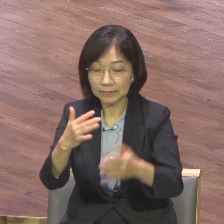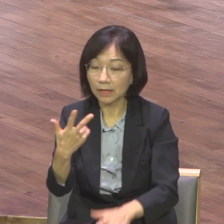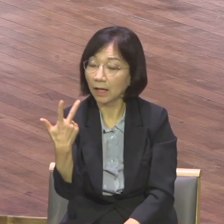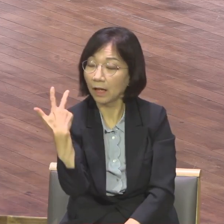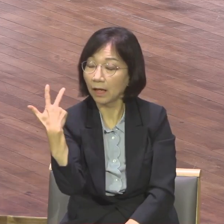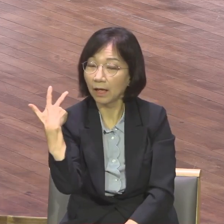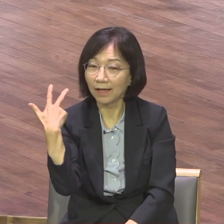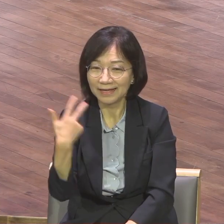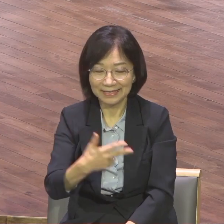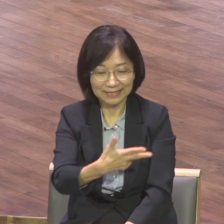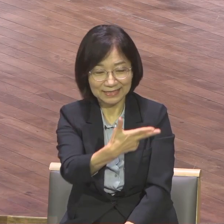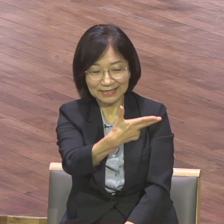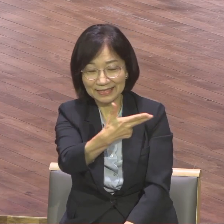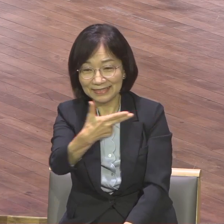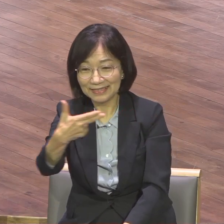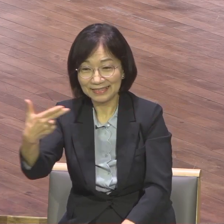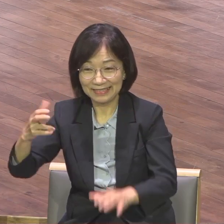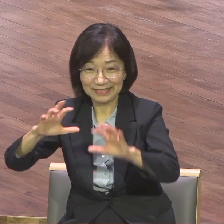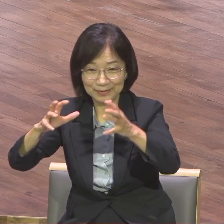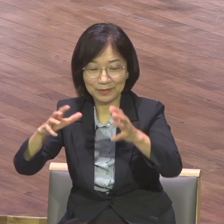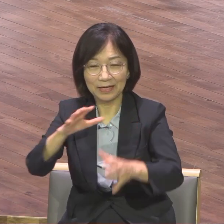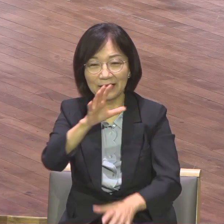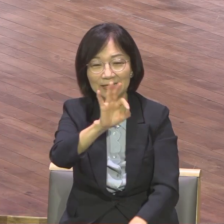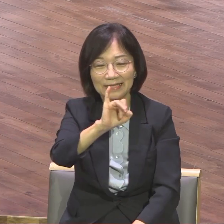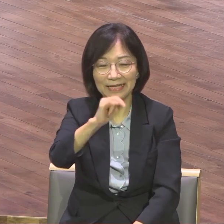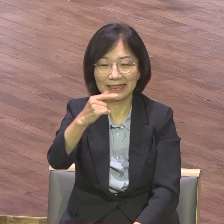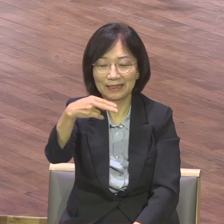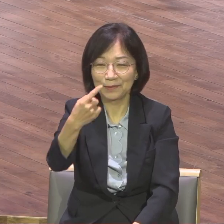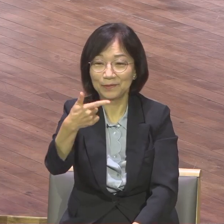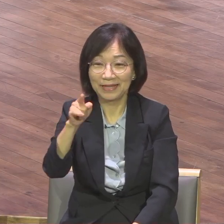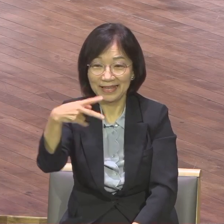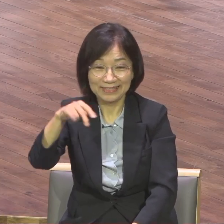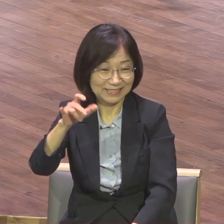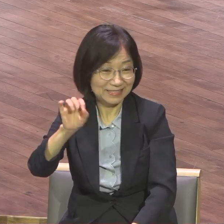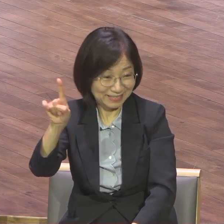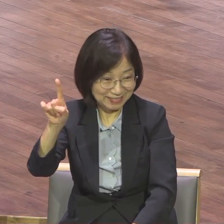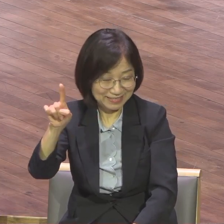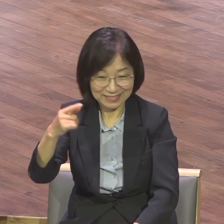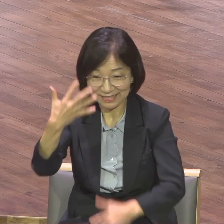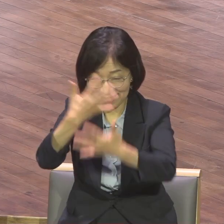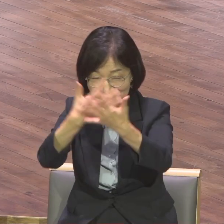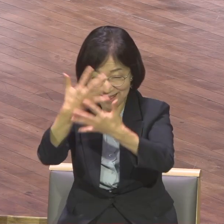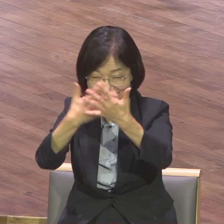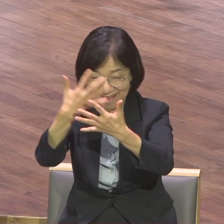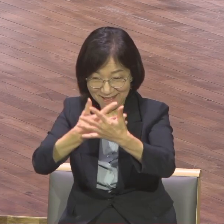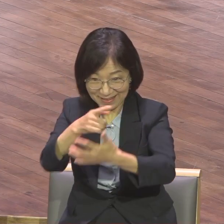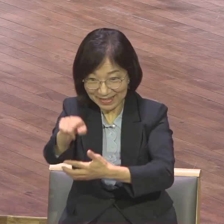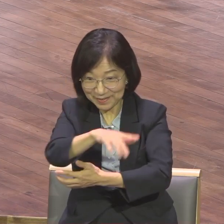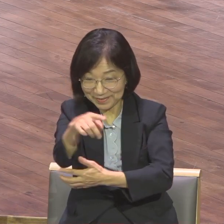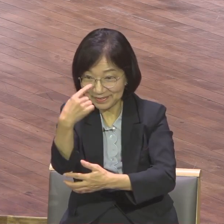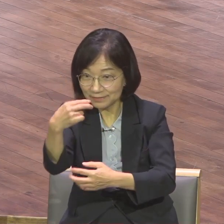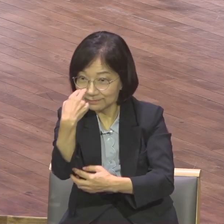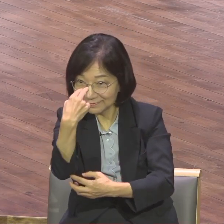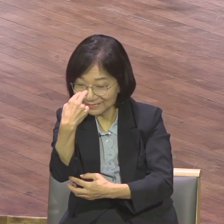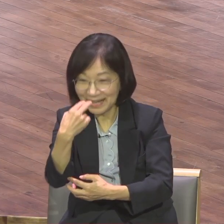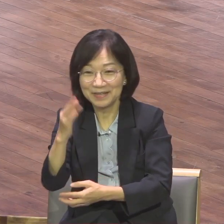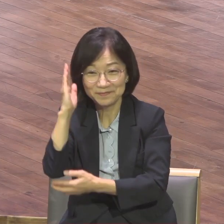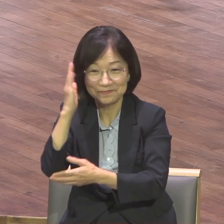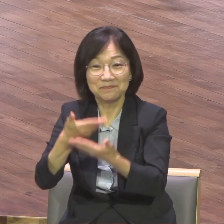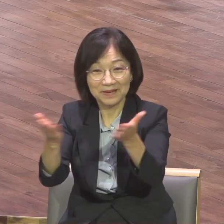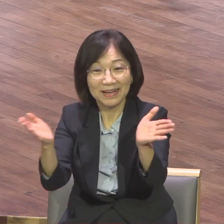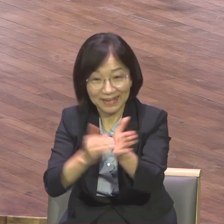현장에서 영상으로 여러분을 만났습니다. 아, 이번 인도네시아 발리 전도 캠프는